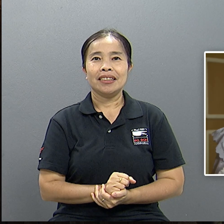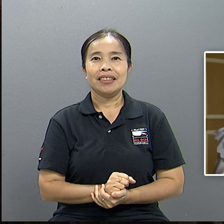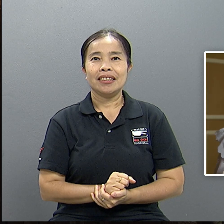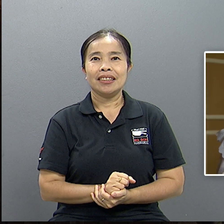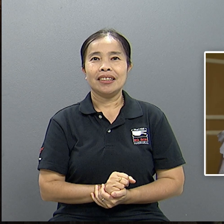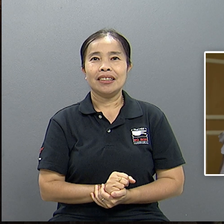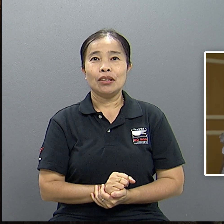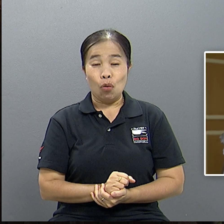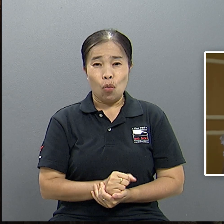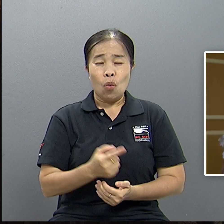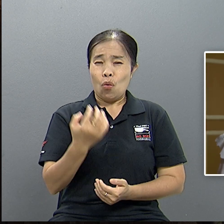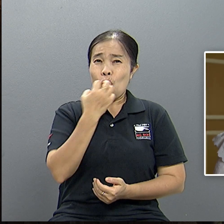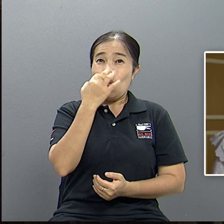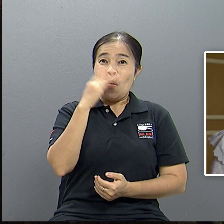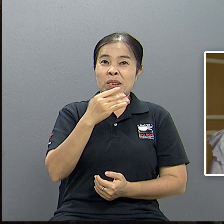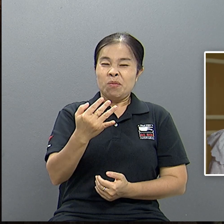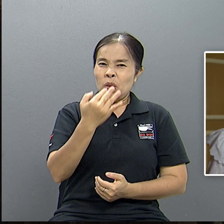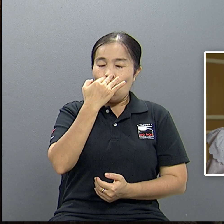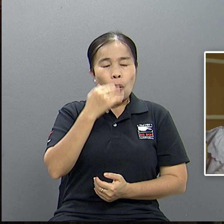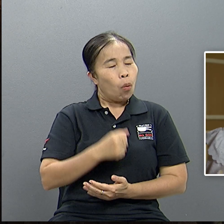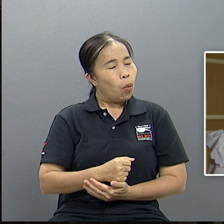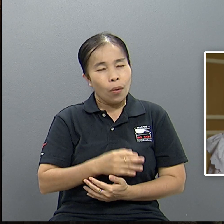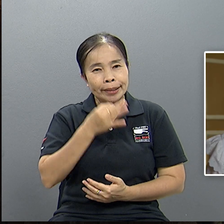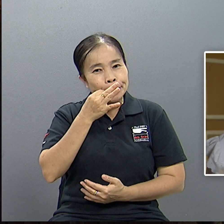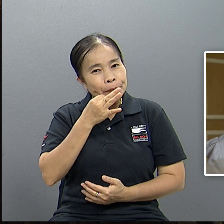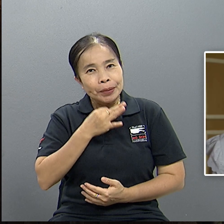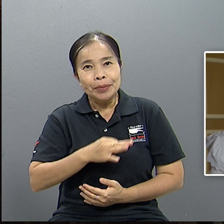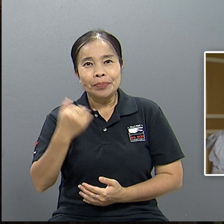ครัวกริ้งนี่กลิ่นมันร้ายจริงๆเลยนะ